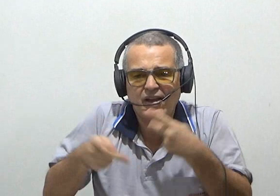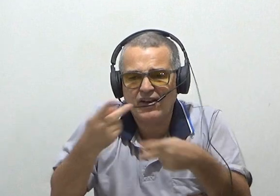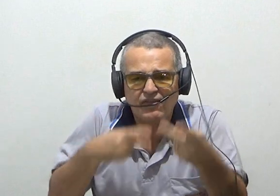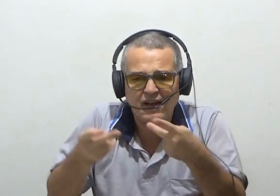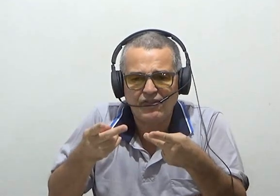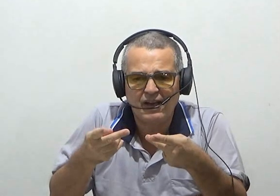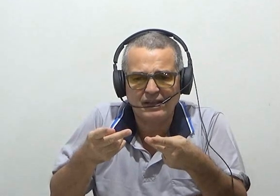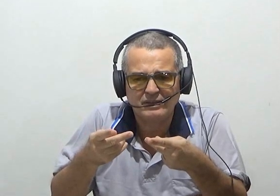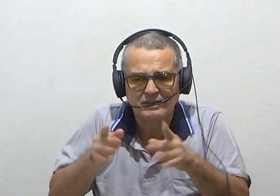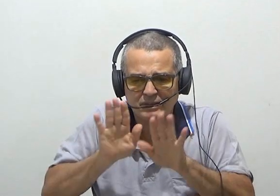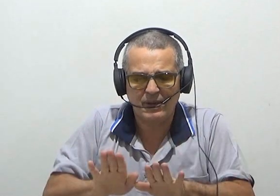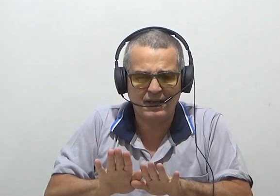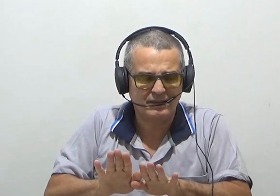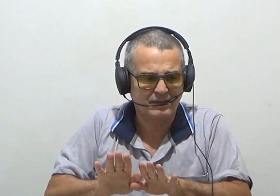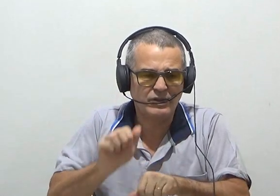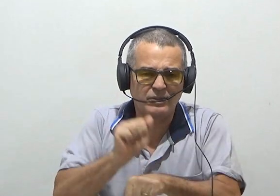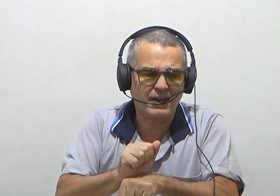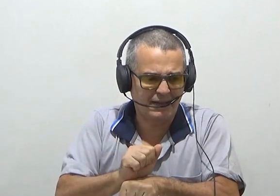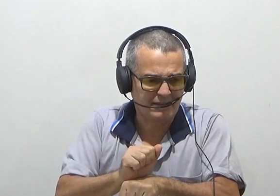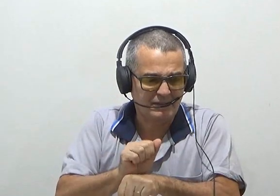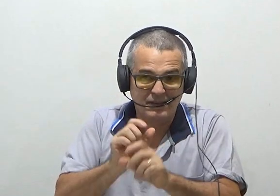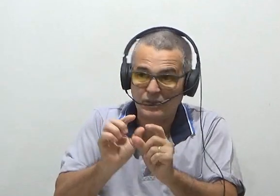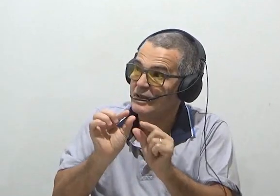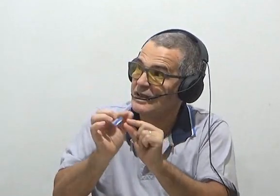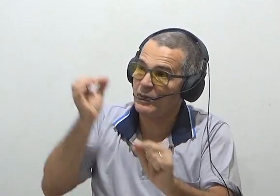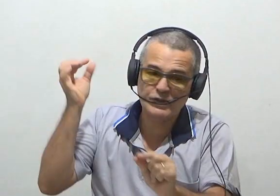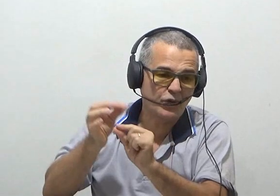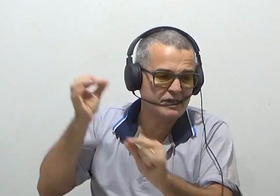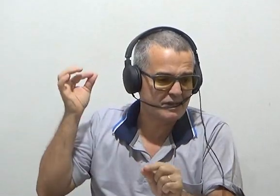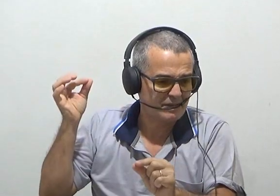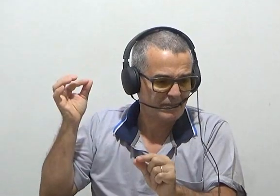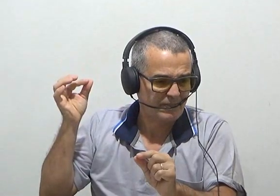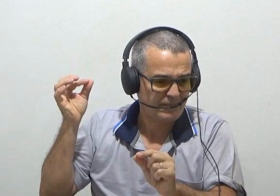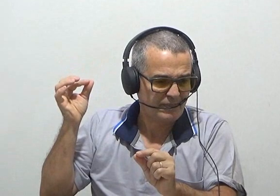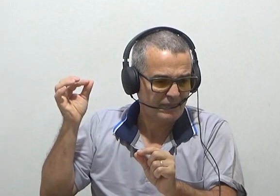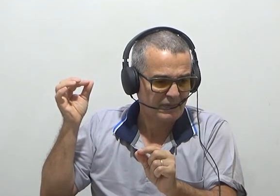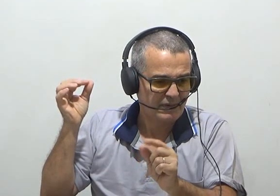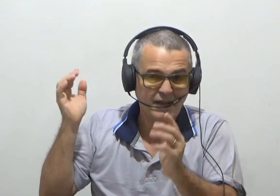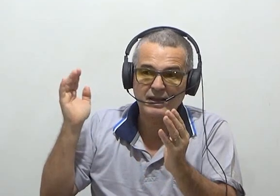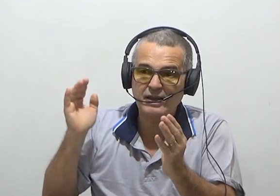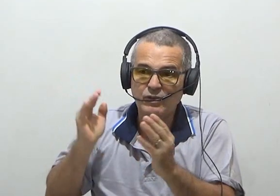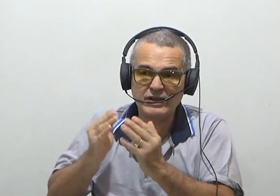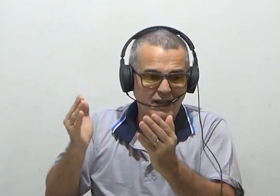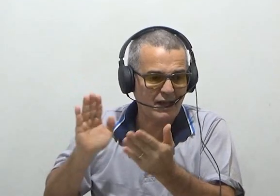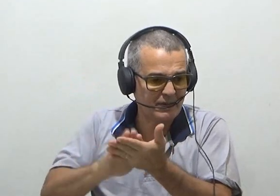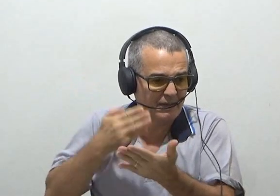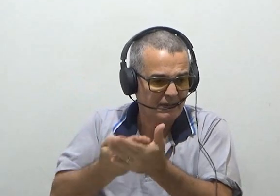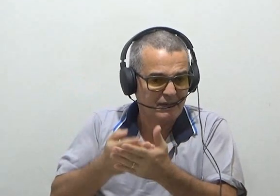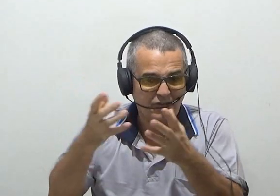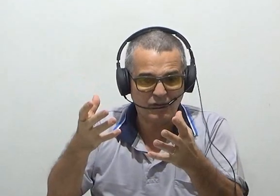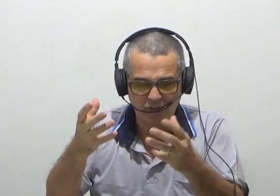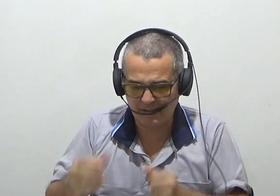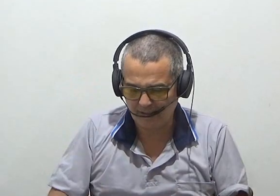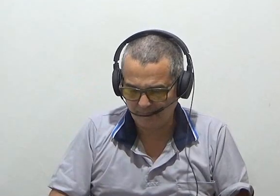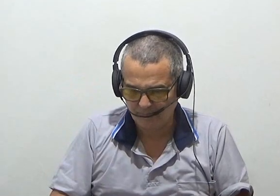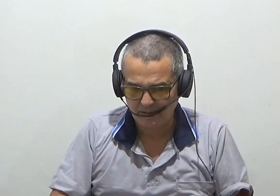Então falar, para. Ou então para. Então, são opções que aí o intérprete